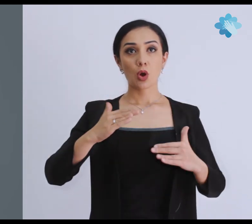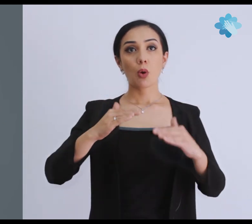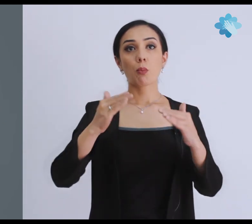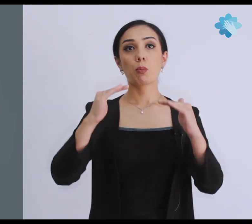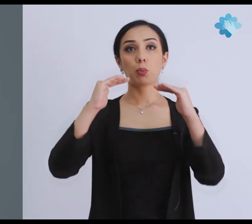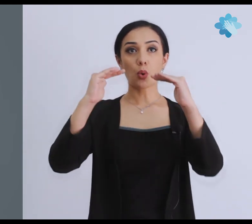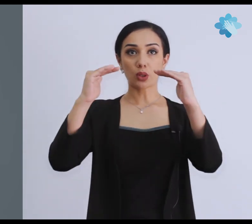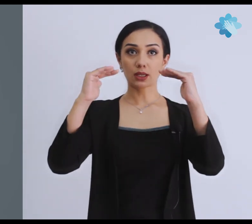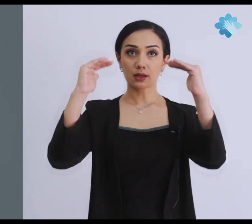полка